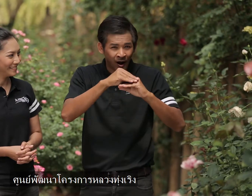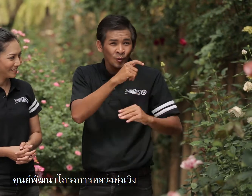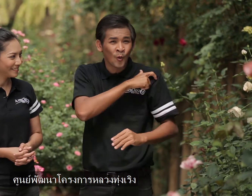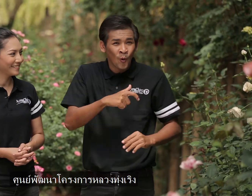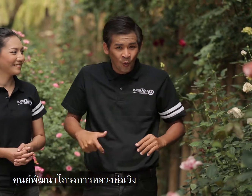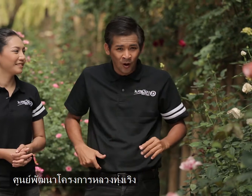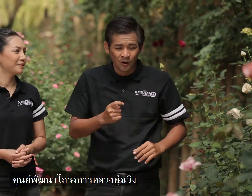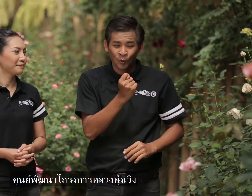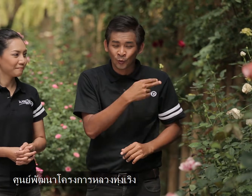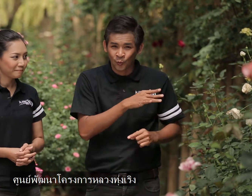การหลวงทุ่งเริง